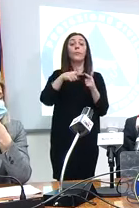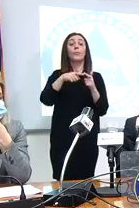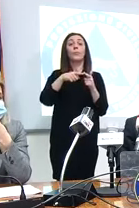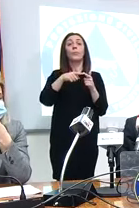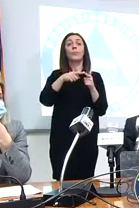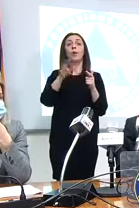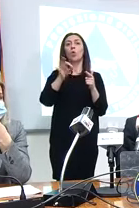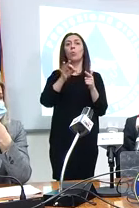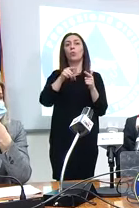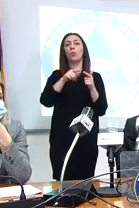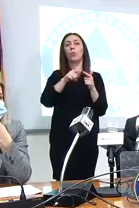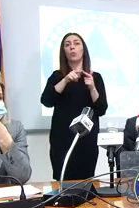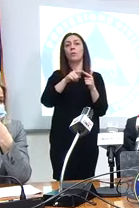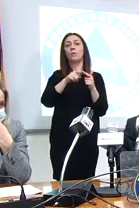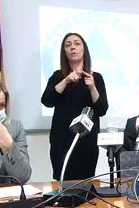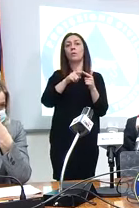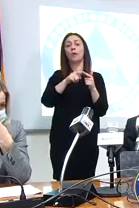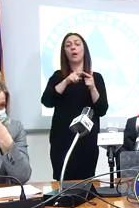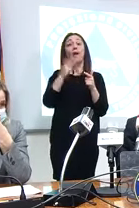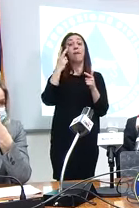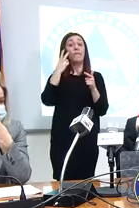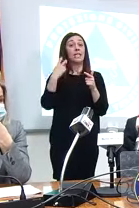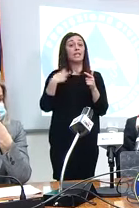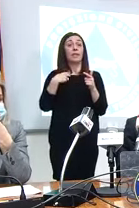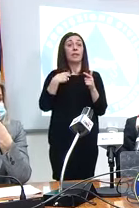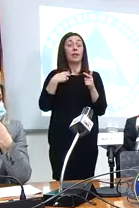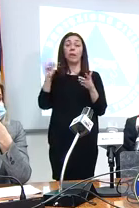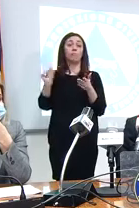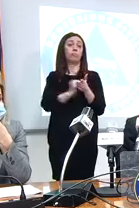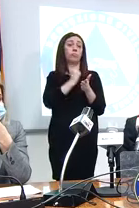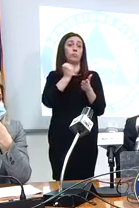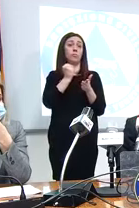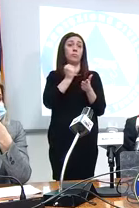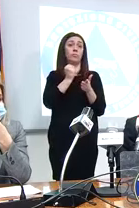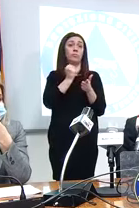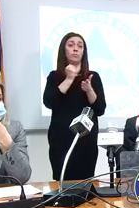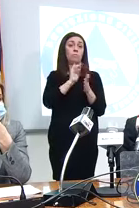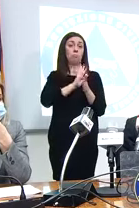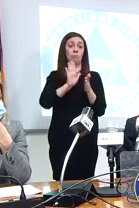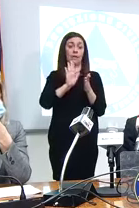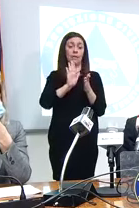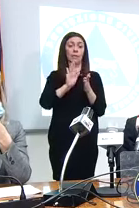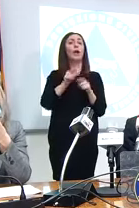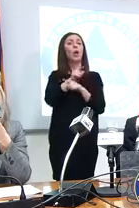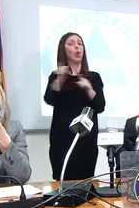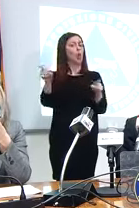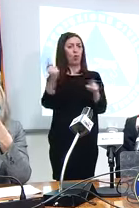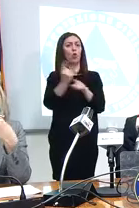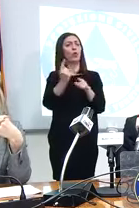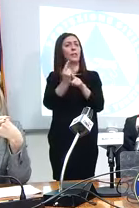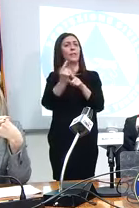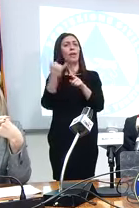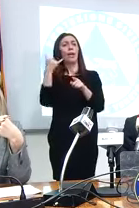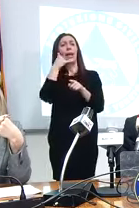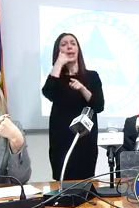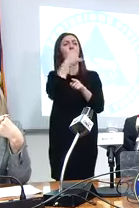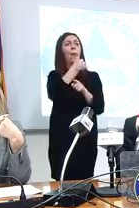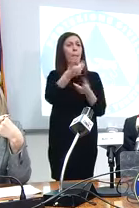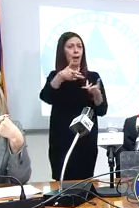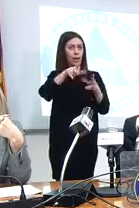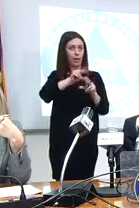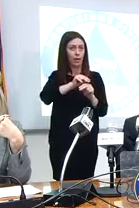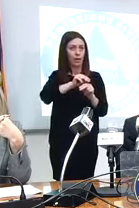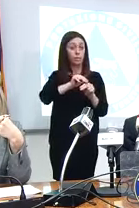semplicemente annullato la visita e questi devono richiamare. E invece ci sono quelli